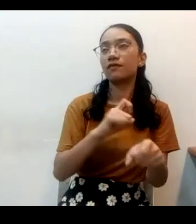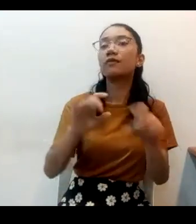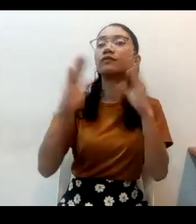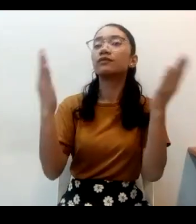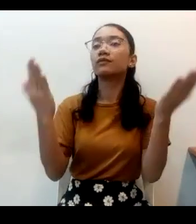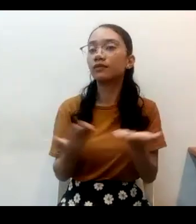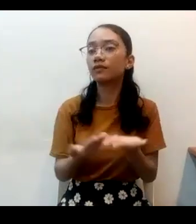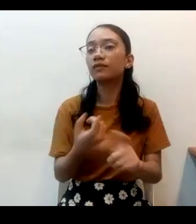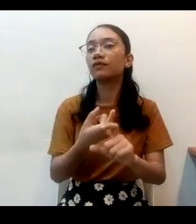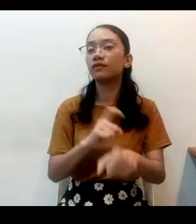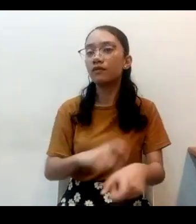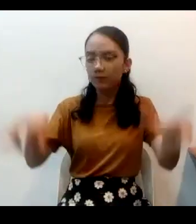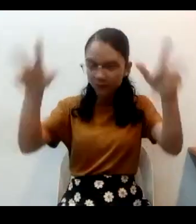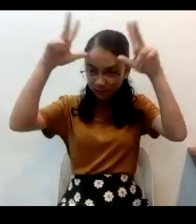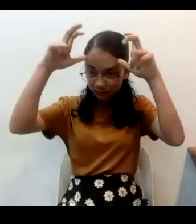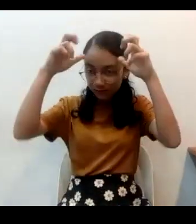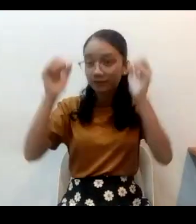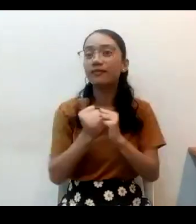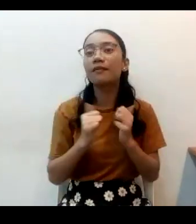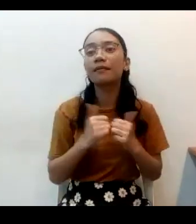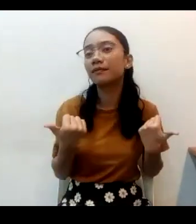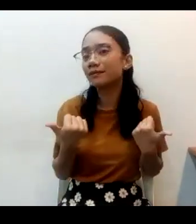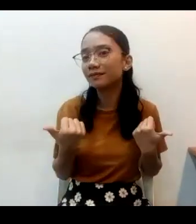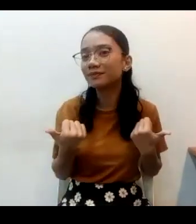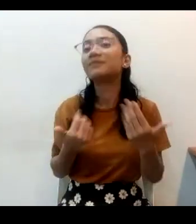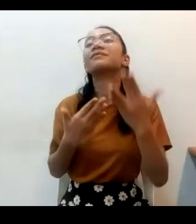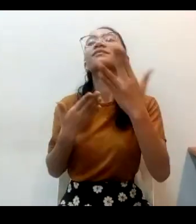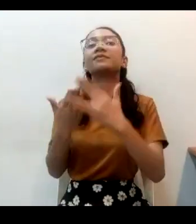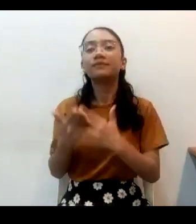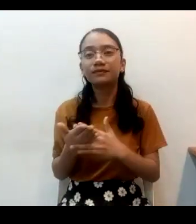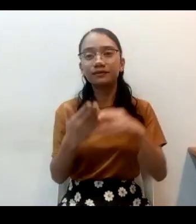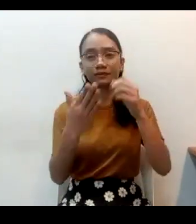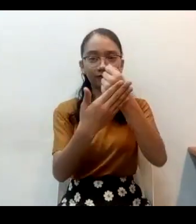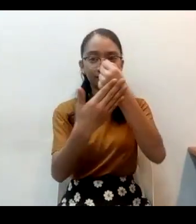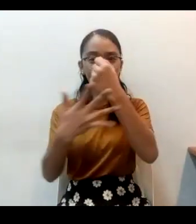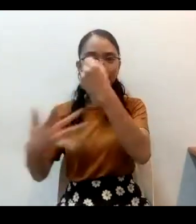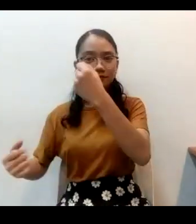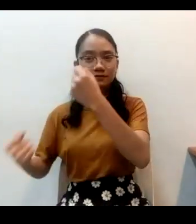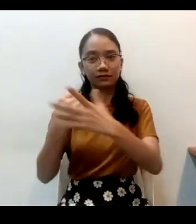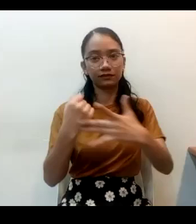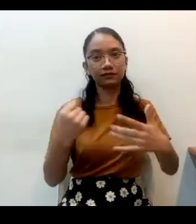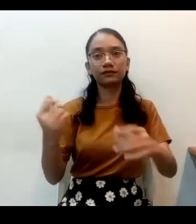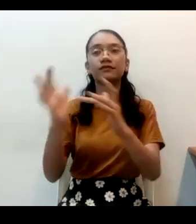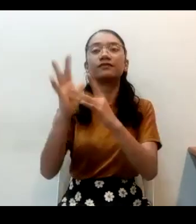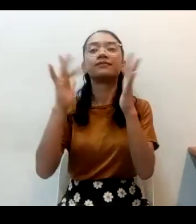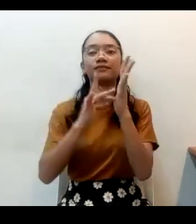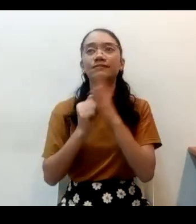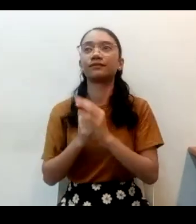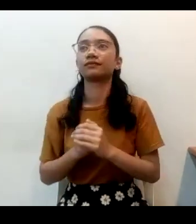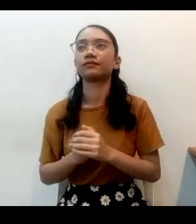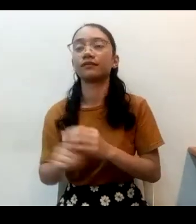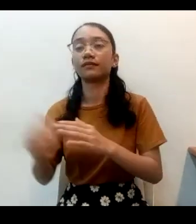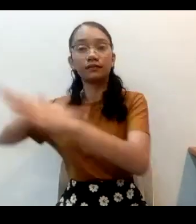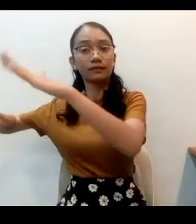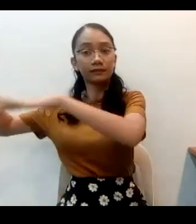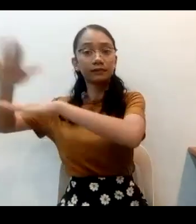blood of Jesus Christ. Kaya iniligtas po tayo ng Diyos mula po sa sanlibutan at kay Satanas sa pamamagitan po ng dugo ni Jesus Kristo. And land of